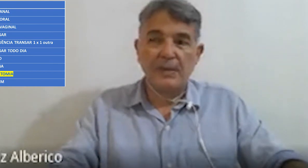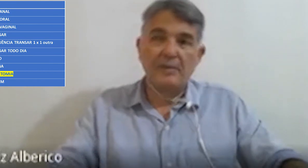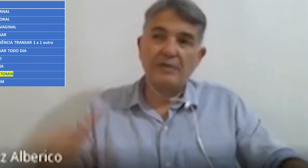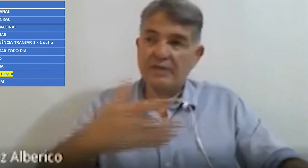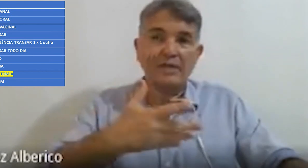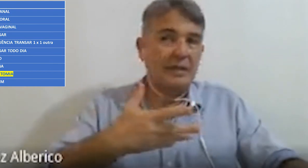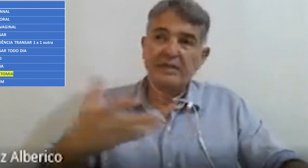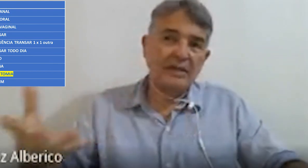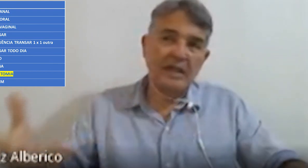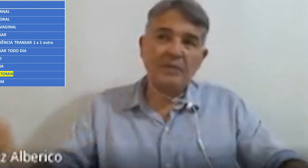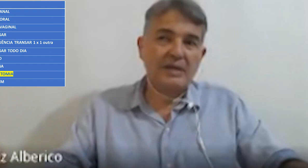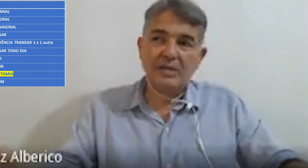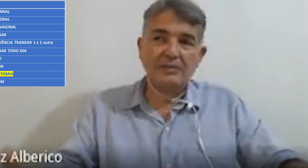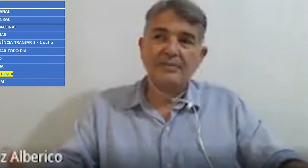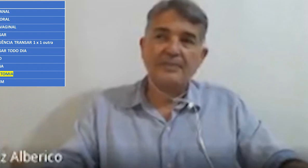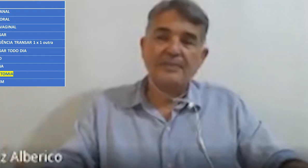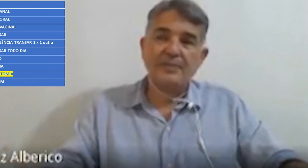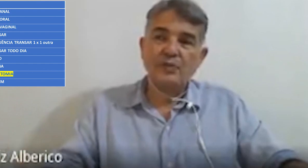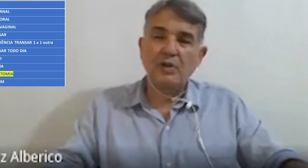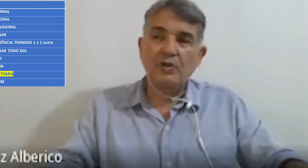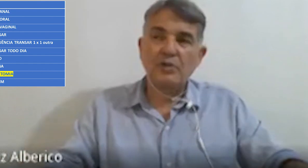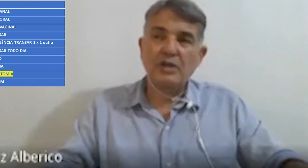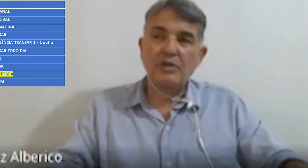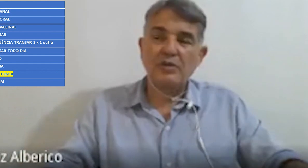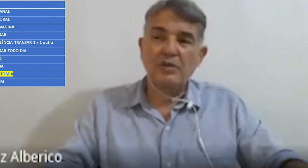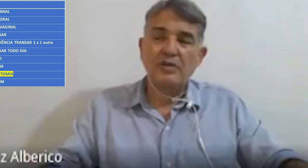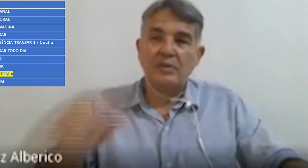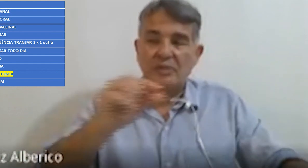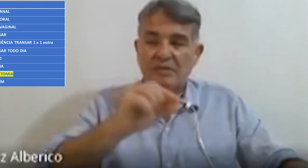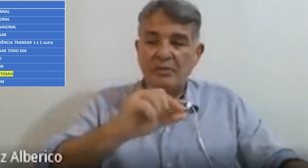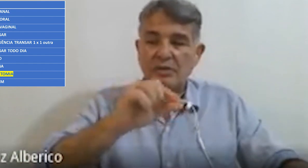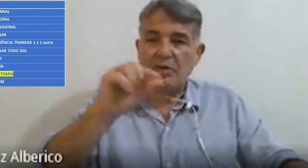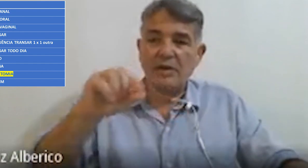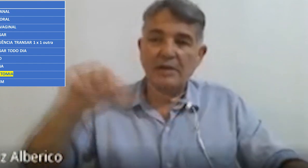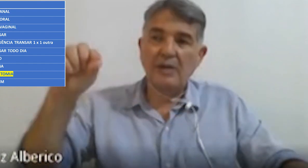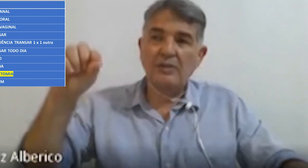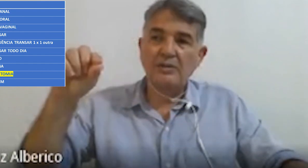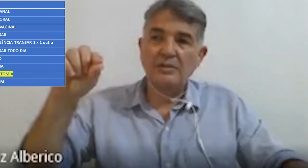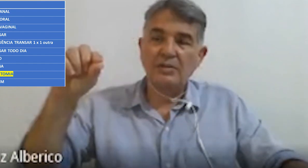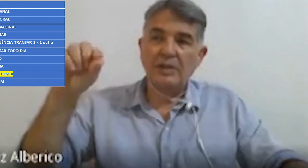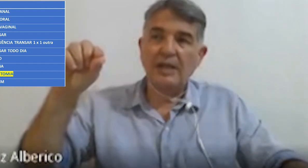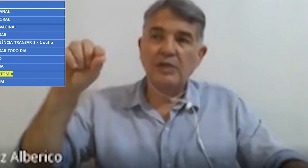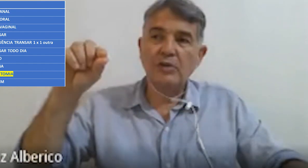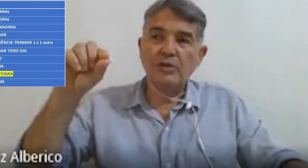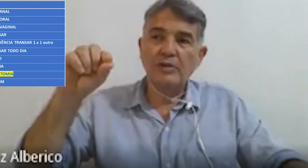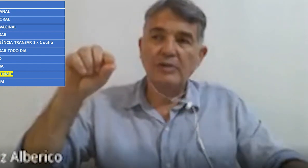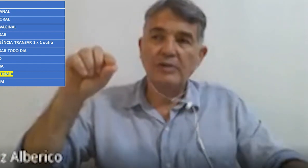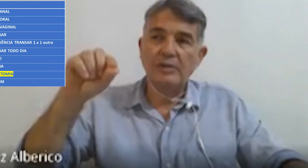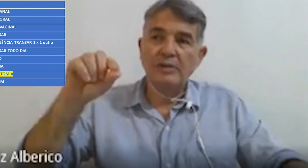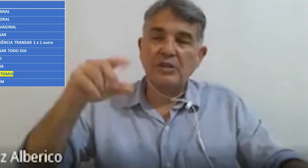Aí tem que ter a imagem, não tem outro jeito. Você vai mostrar o canalículo. Então